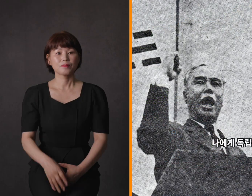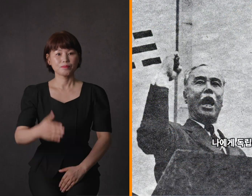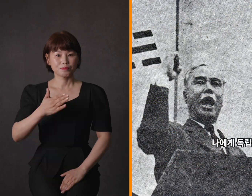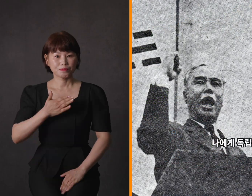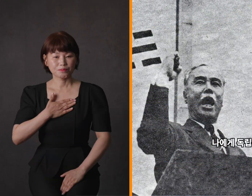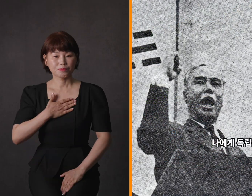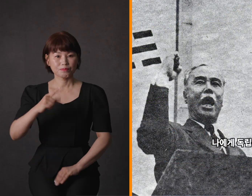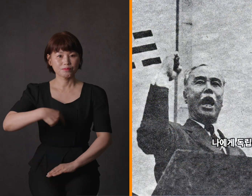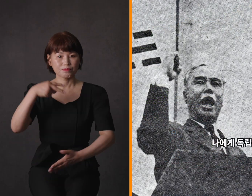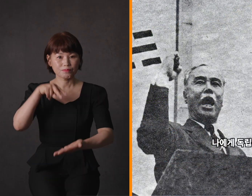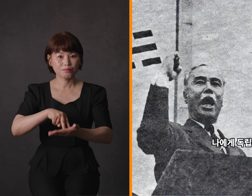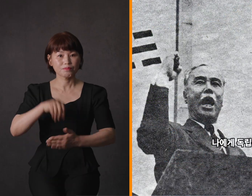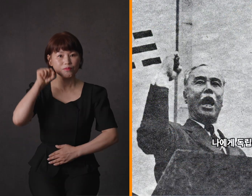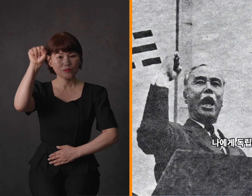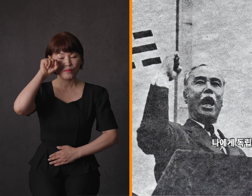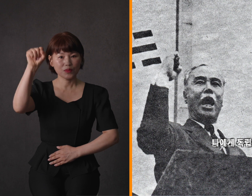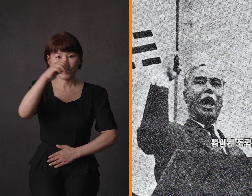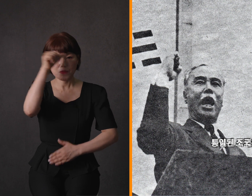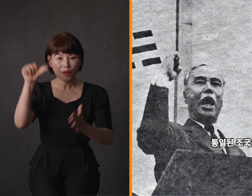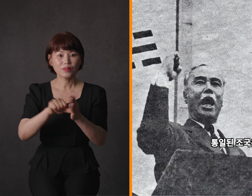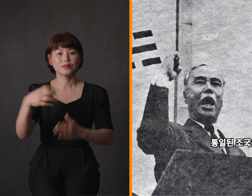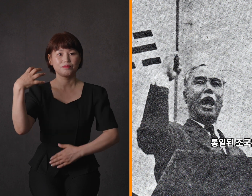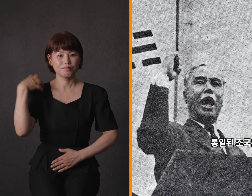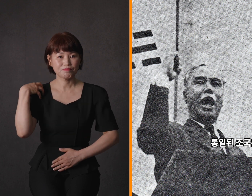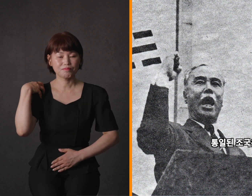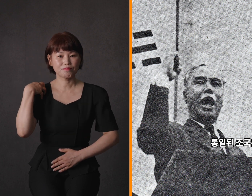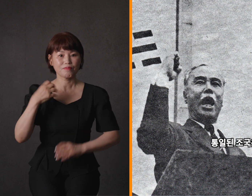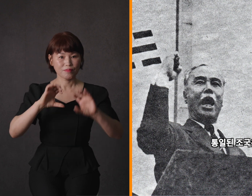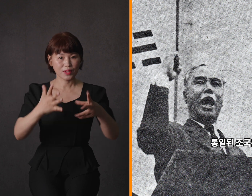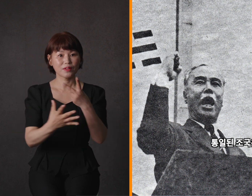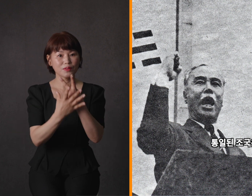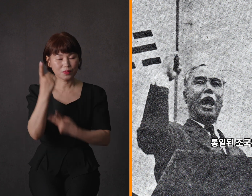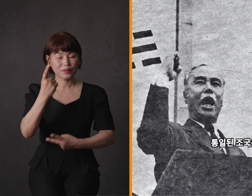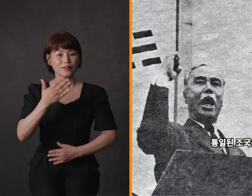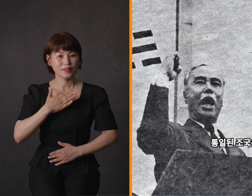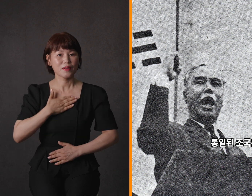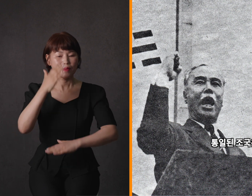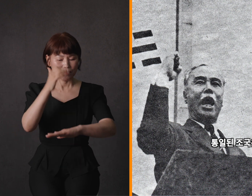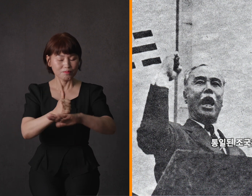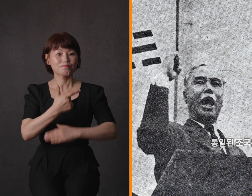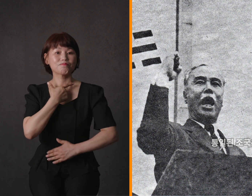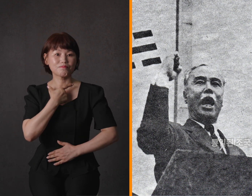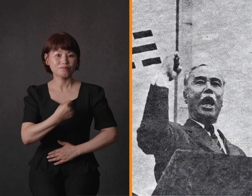나에게 독립운동은 평생의 사업이요. 통일된 조국은 나의 마지막 소원이다.